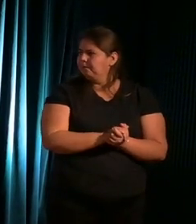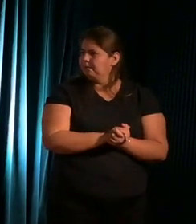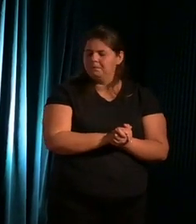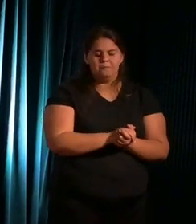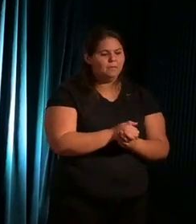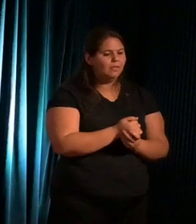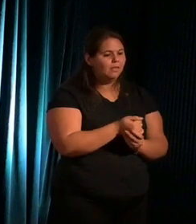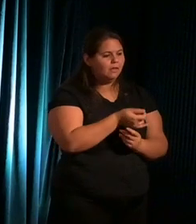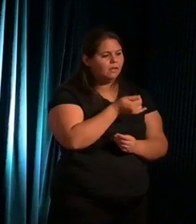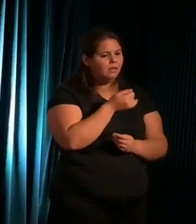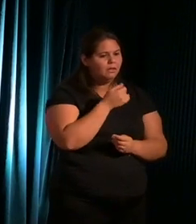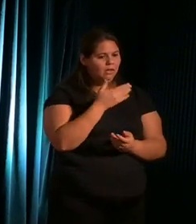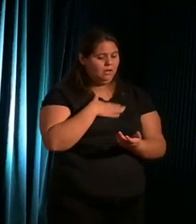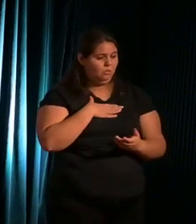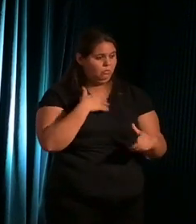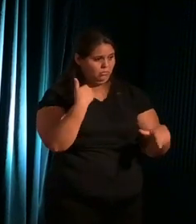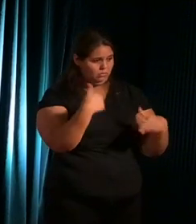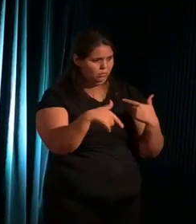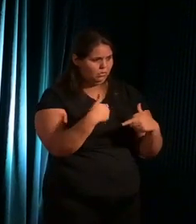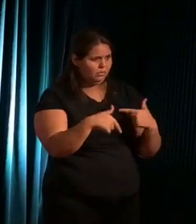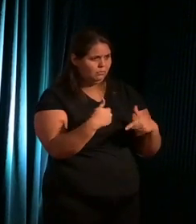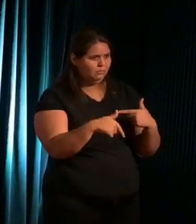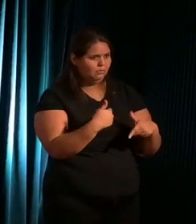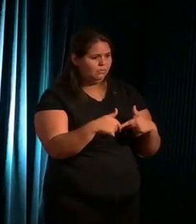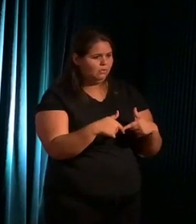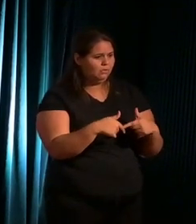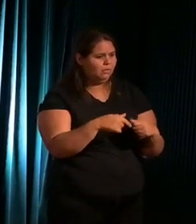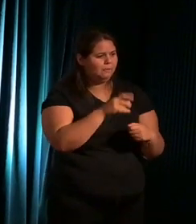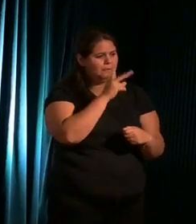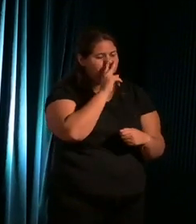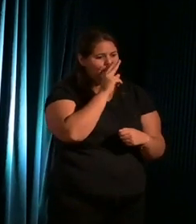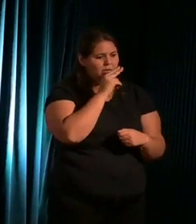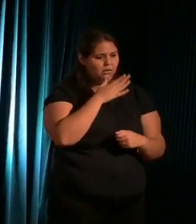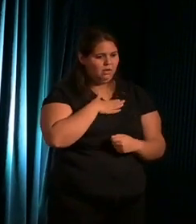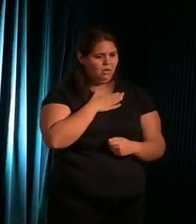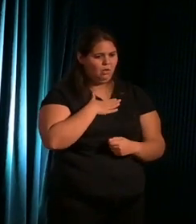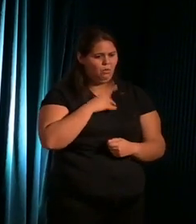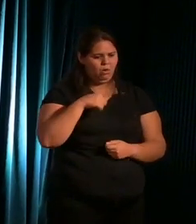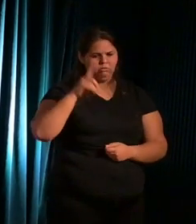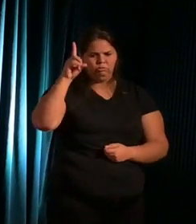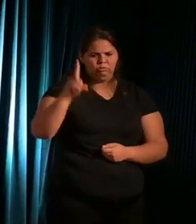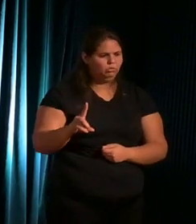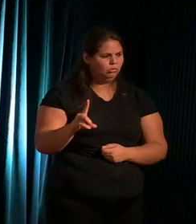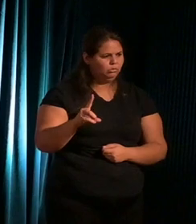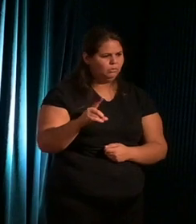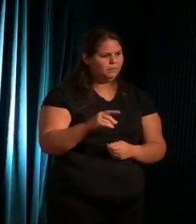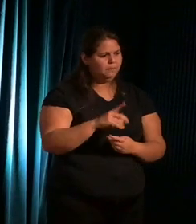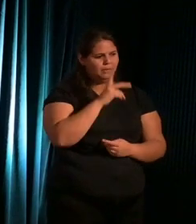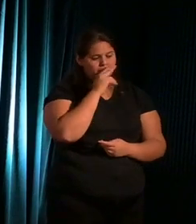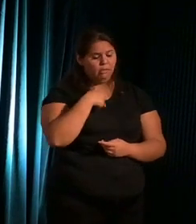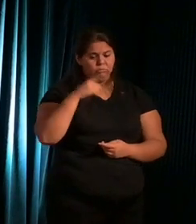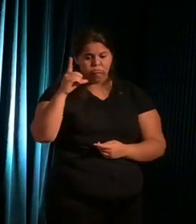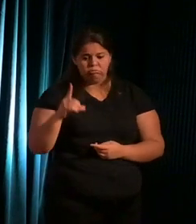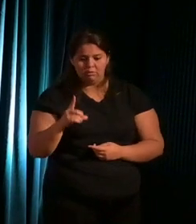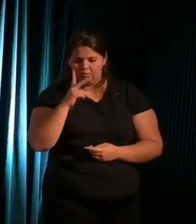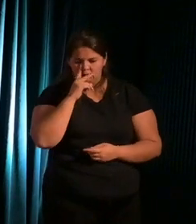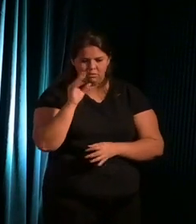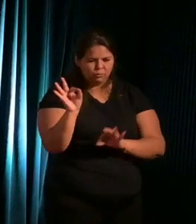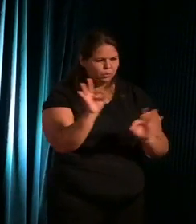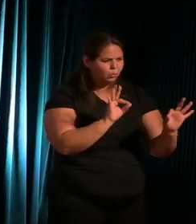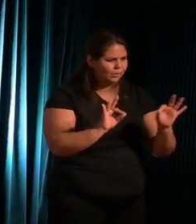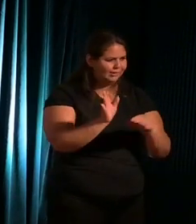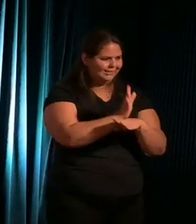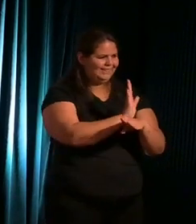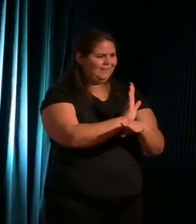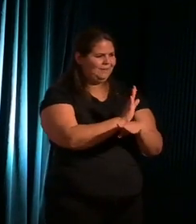A execução desse meu trabalho foi feita em relação como se eu fosse um diretor de cena, um diretor de cinema,